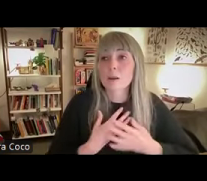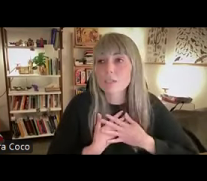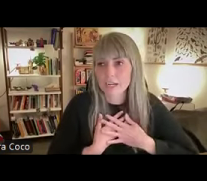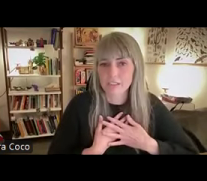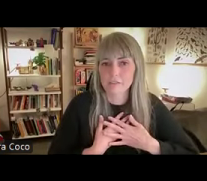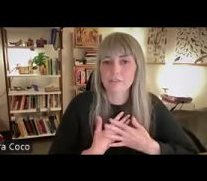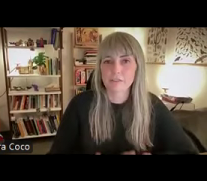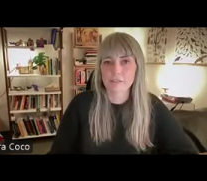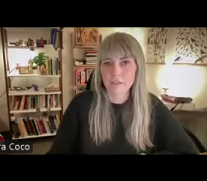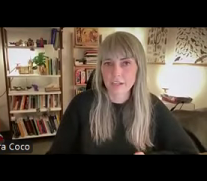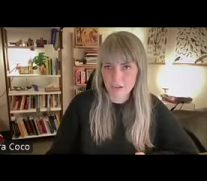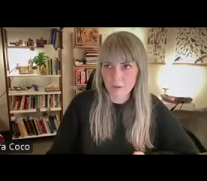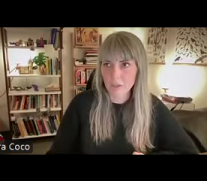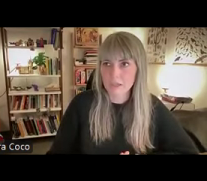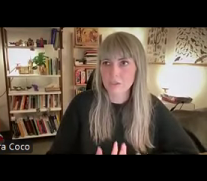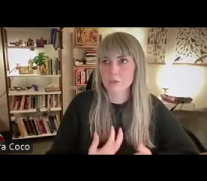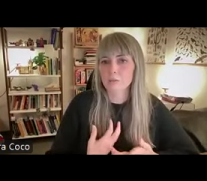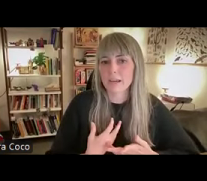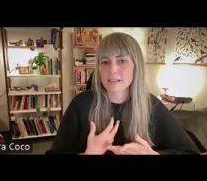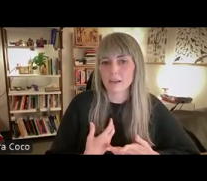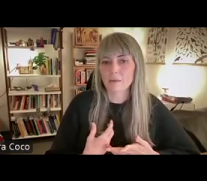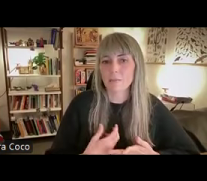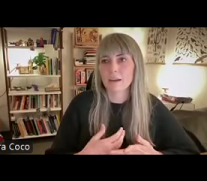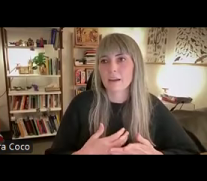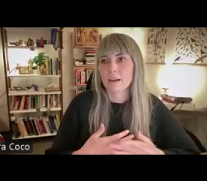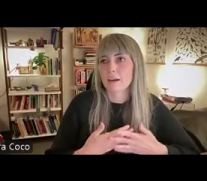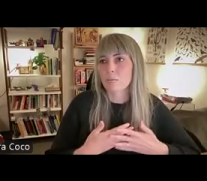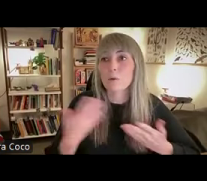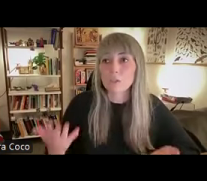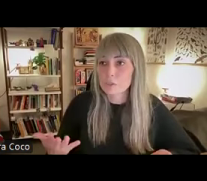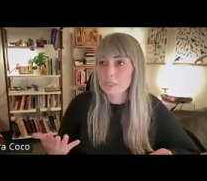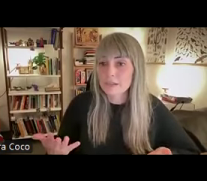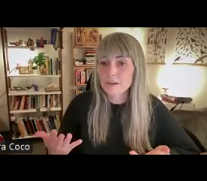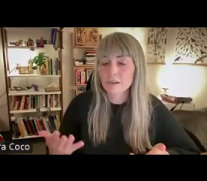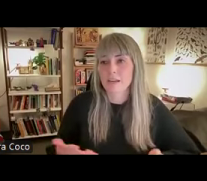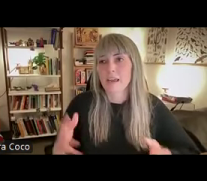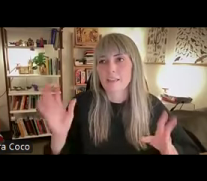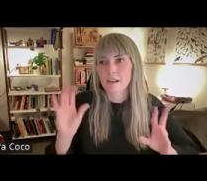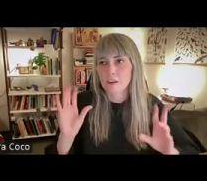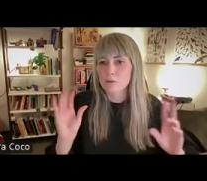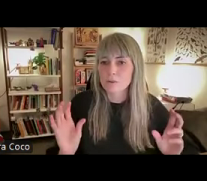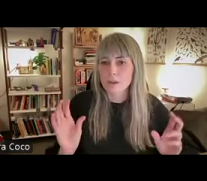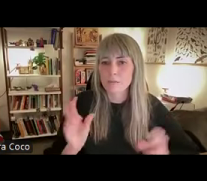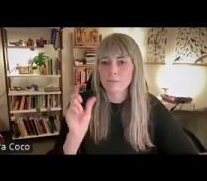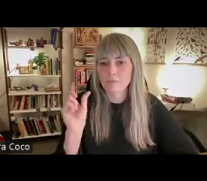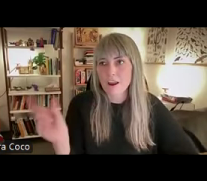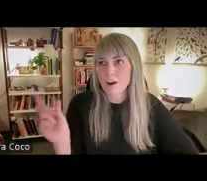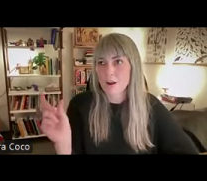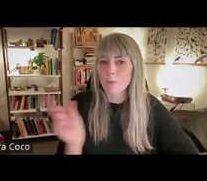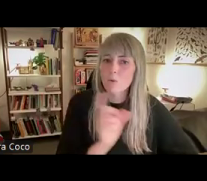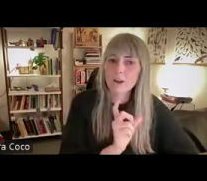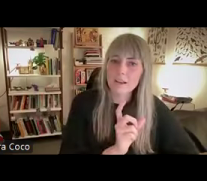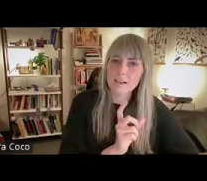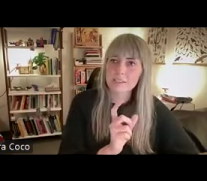Esta gráfica de barras demuestra que hay una habilidad de audición subjetiva. Entonces les preguntamos qué tan